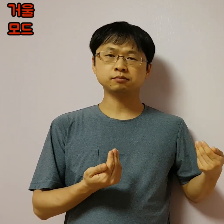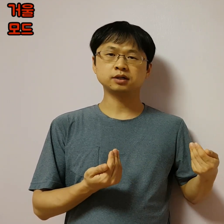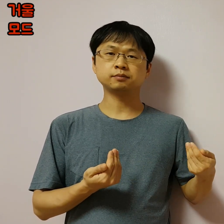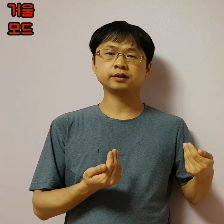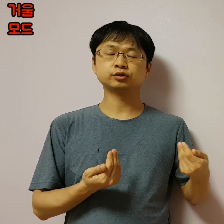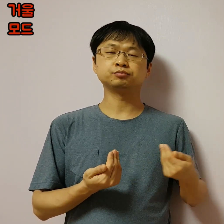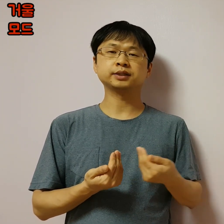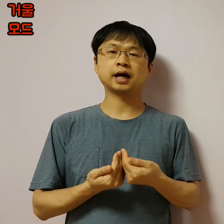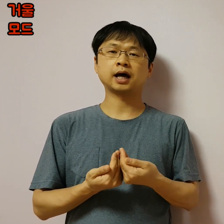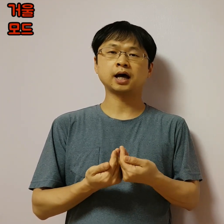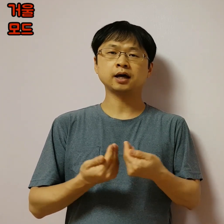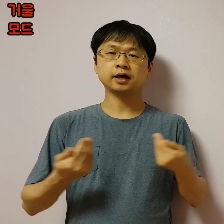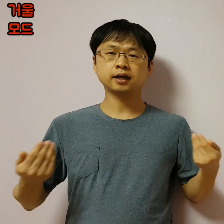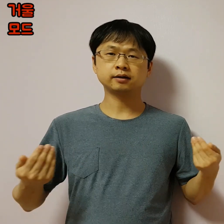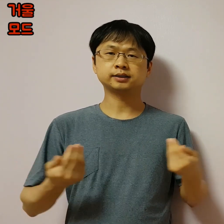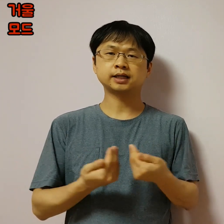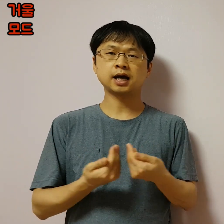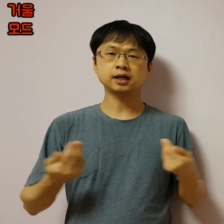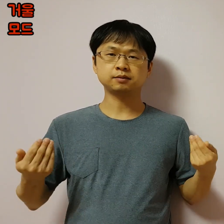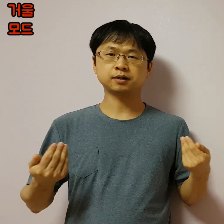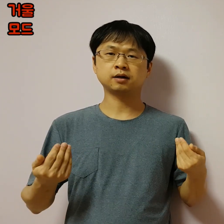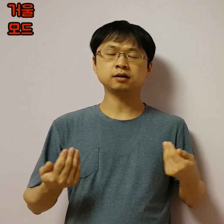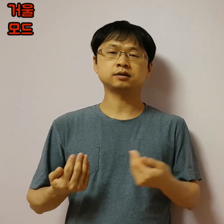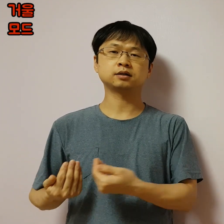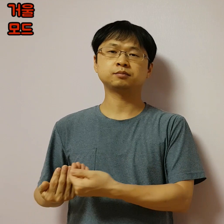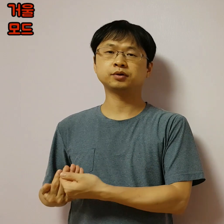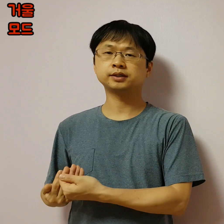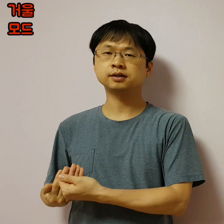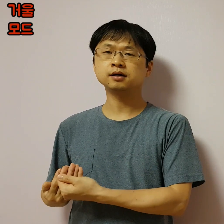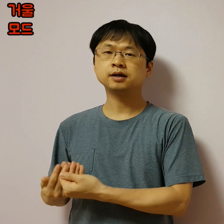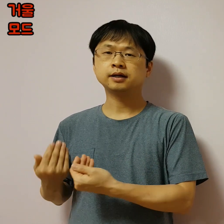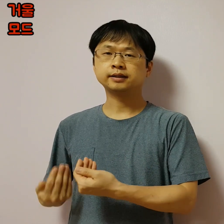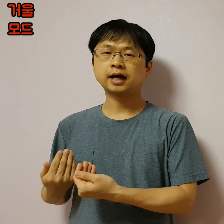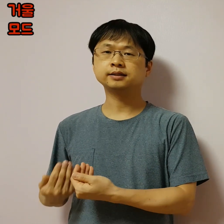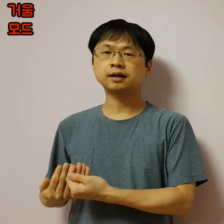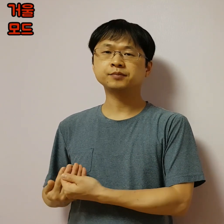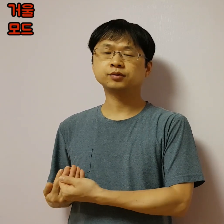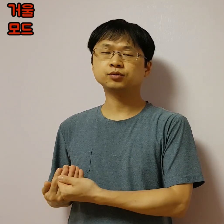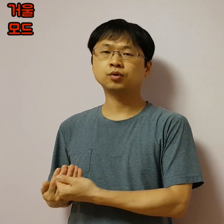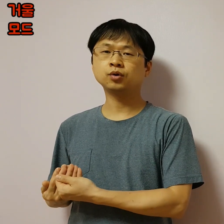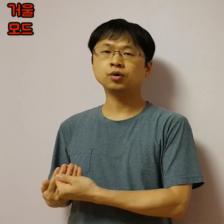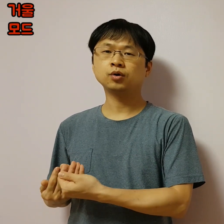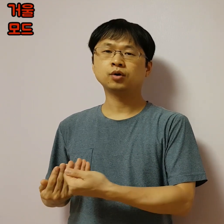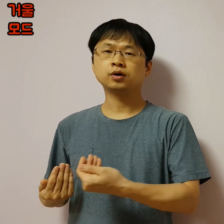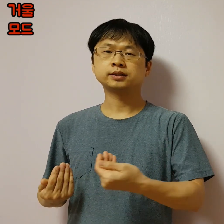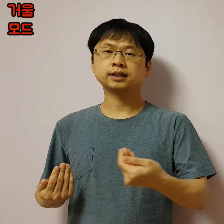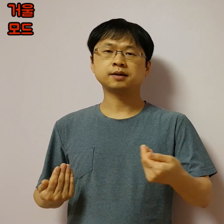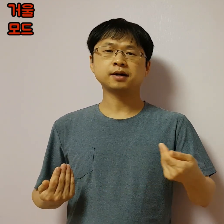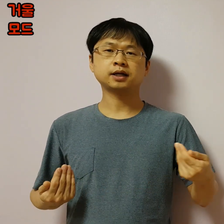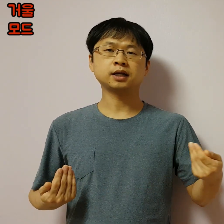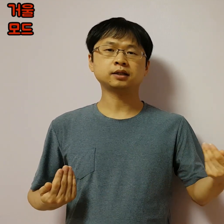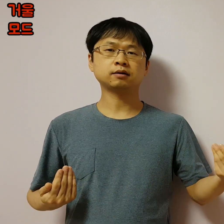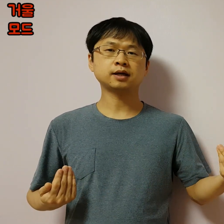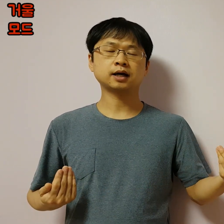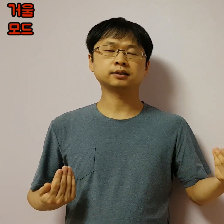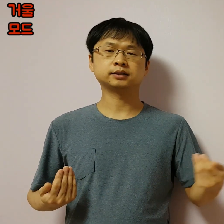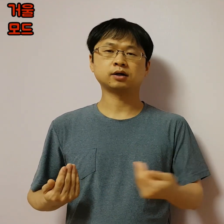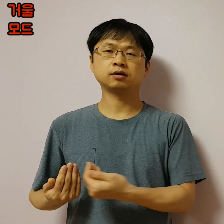멀리 벌려줍니다. 헤어지다, 이별 이걸 표현해서 나는 남겨두고 상대방이 떠나가는 거죠.